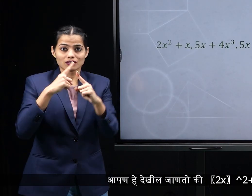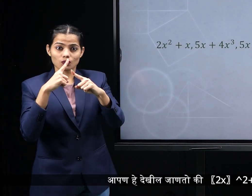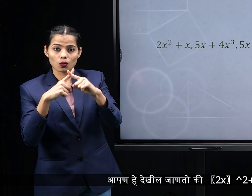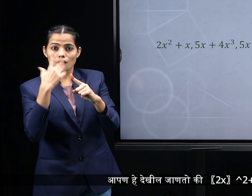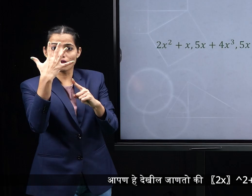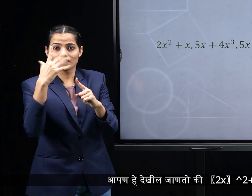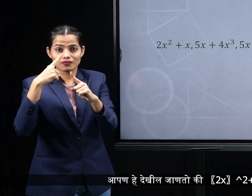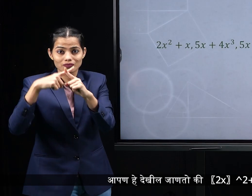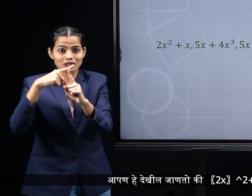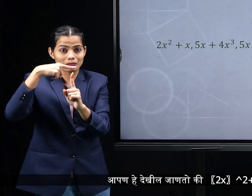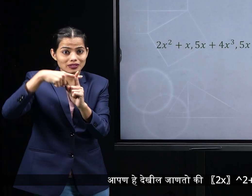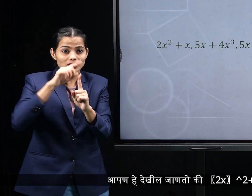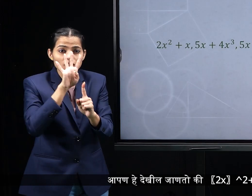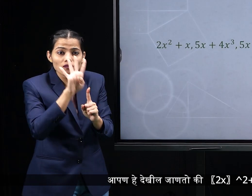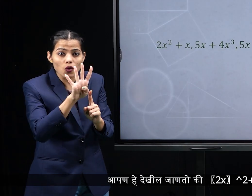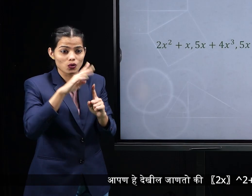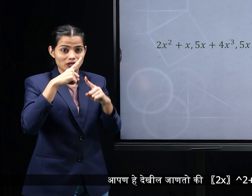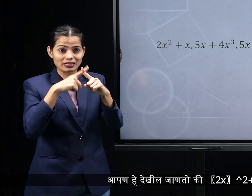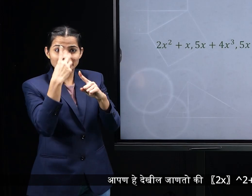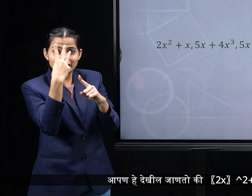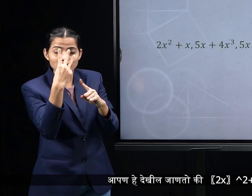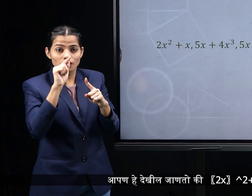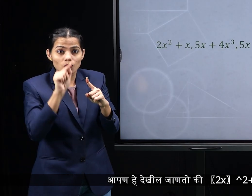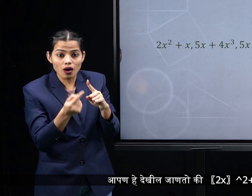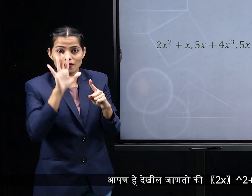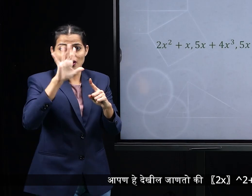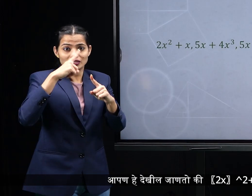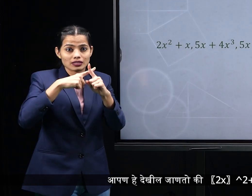x 5x प्लस 4x क्यूब आणि 5x प्लस 3